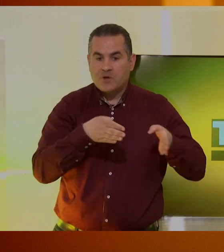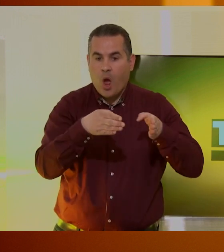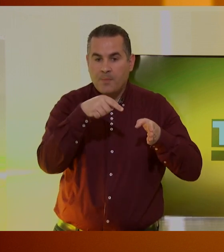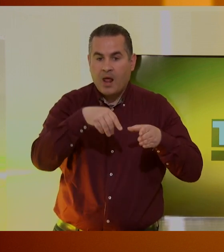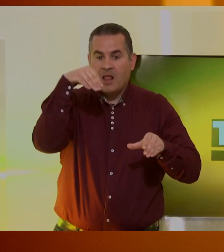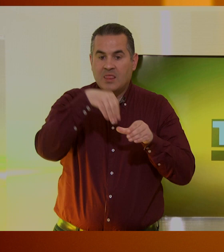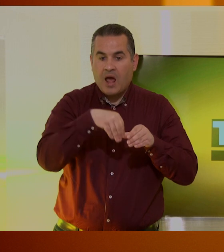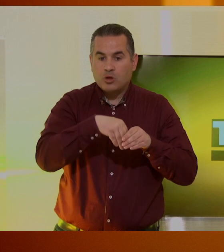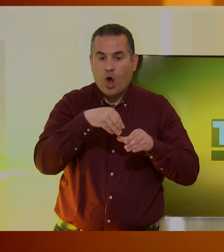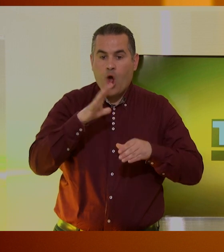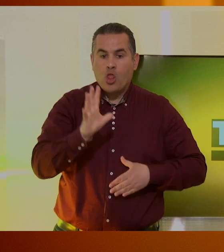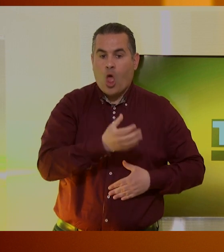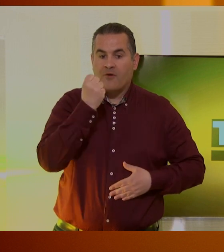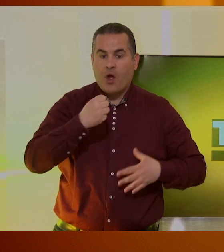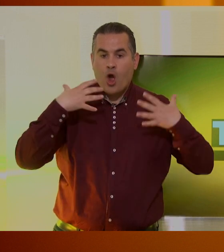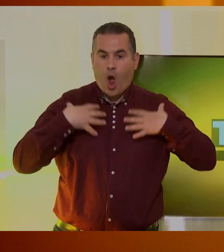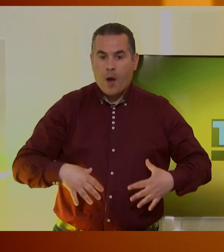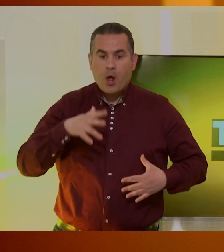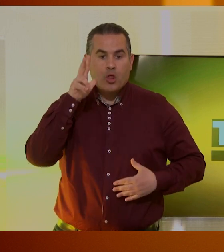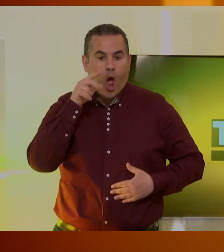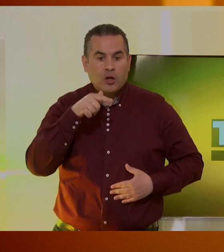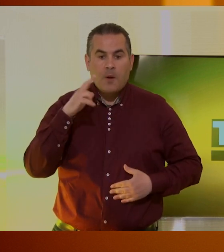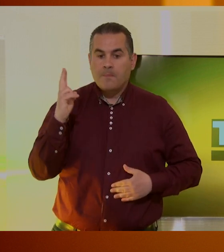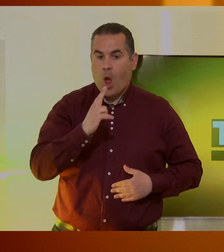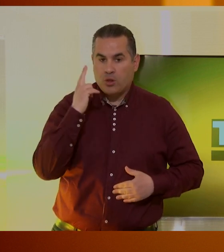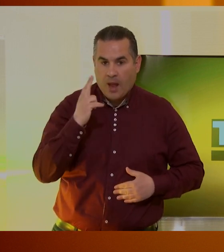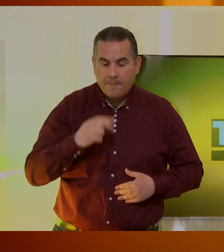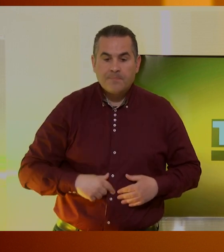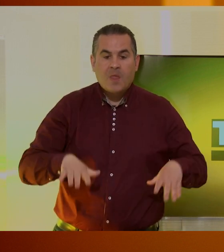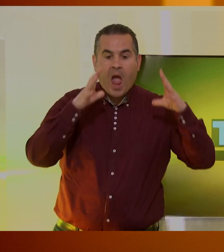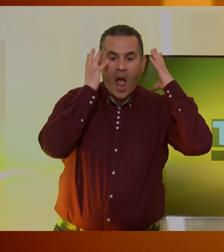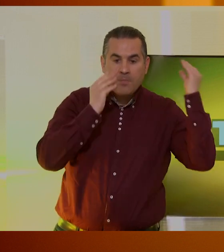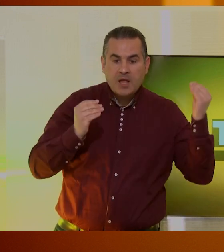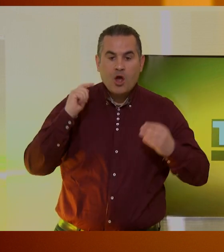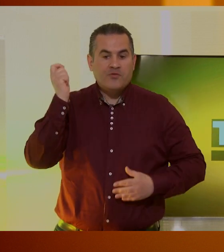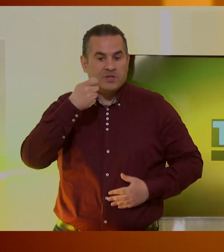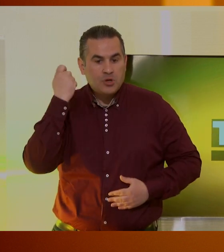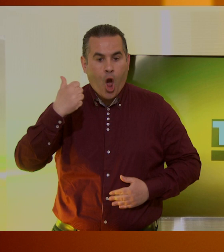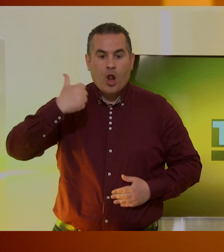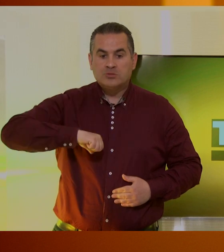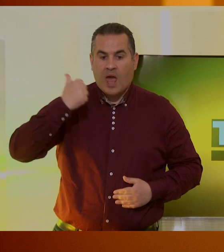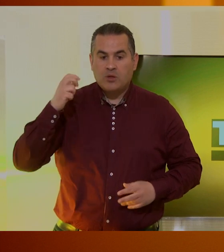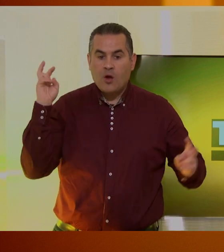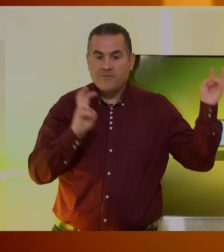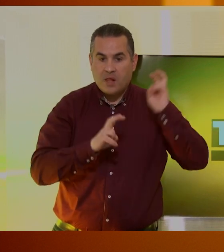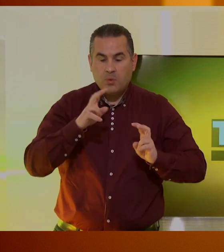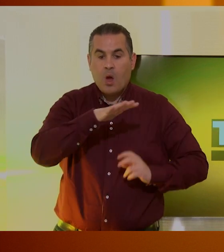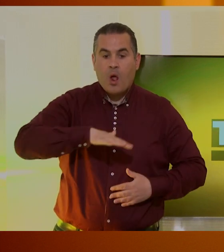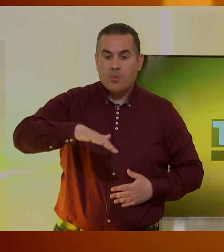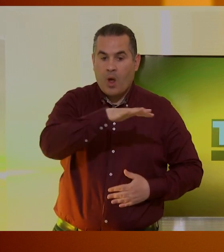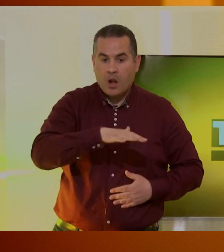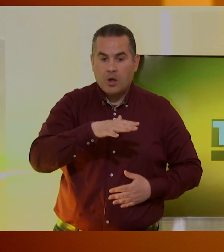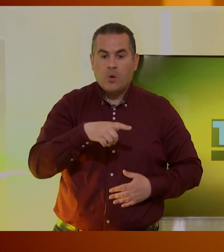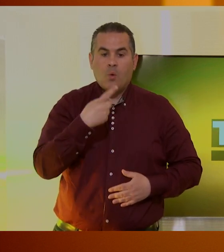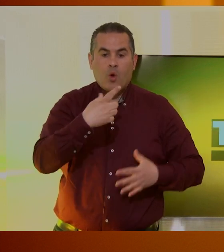provinciale di ricerca delle persone scomparse qui avevano attivamente partecipato forze dell'ordine Vigili del Fuoco Corpo Forestale regionale